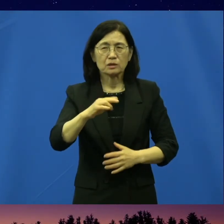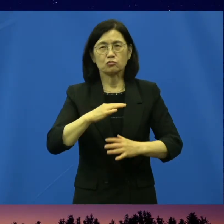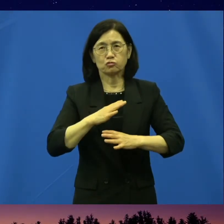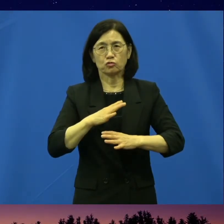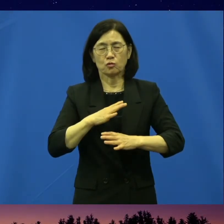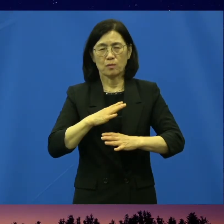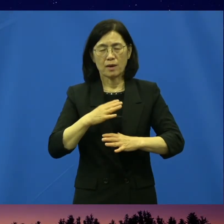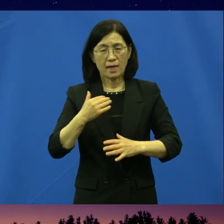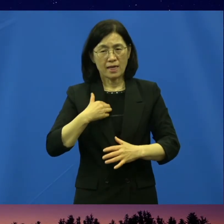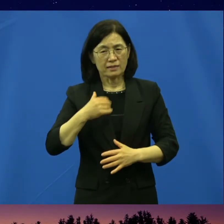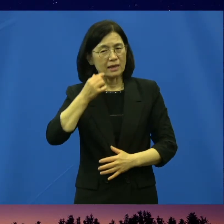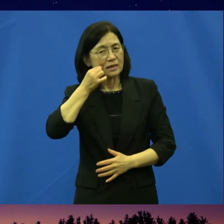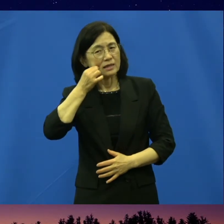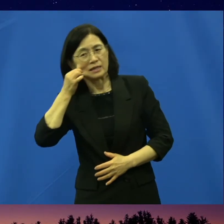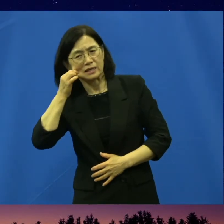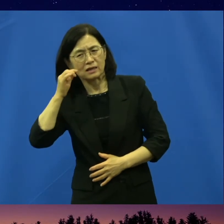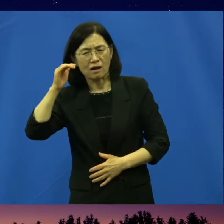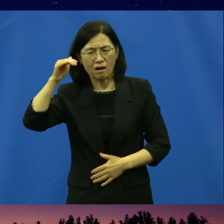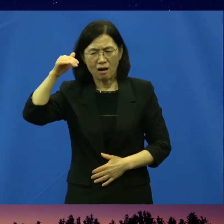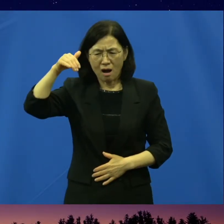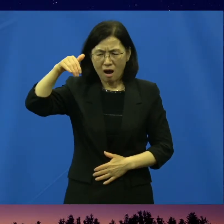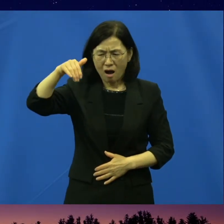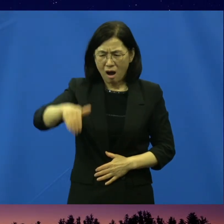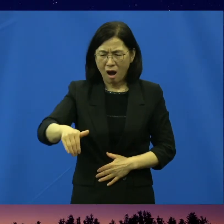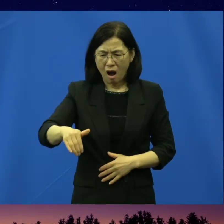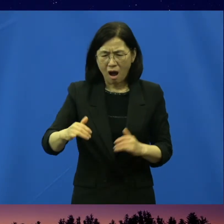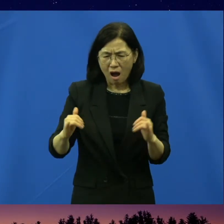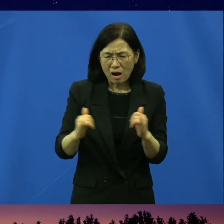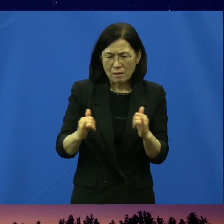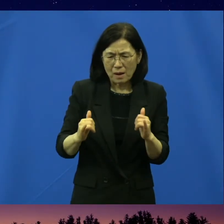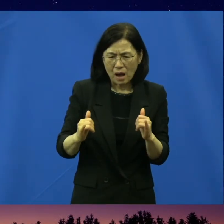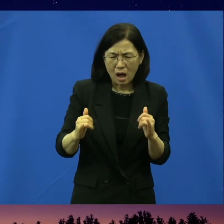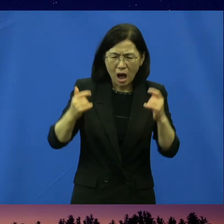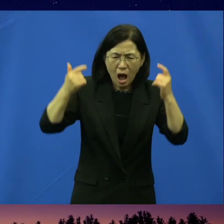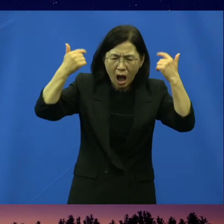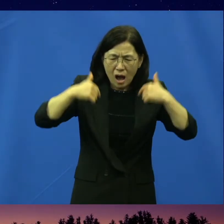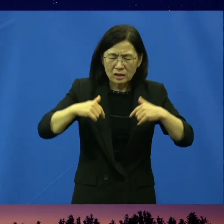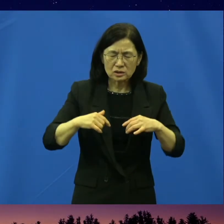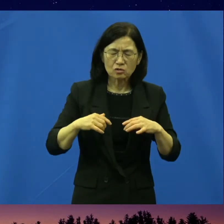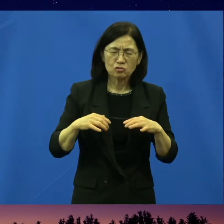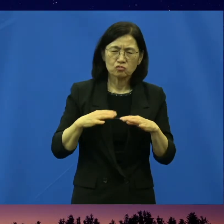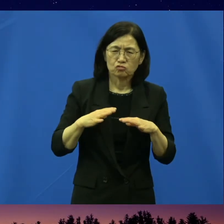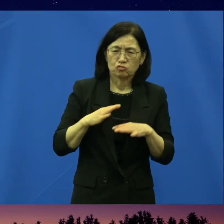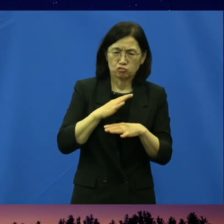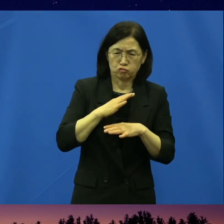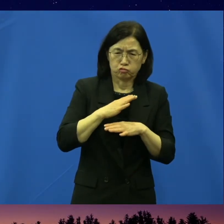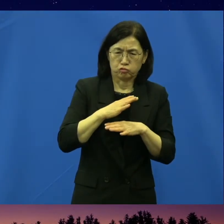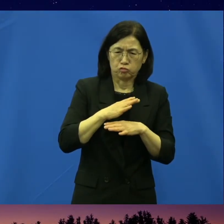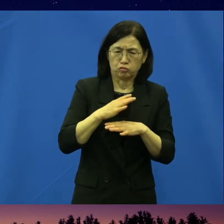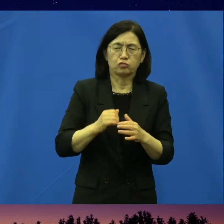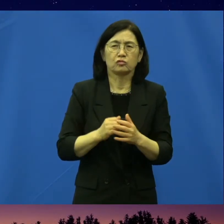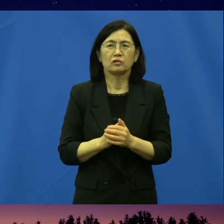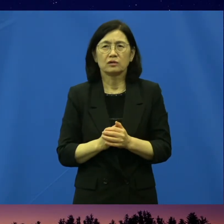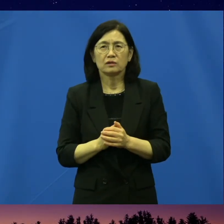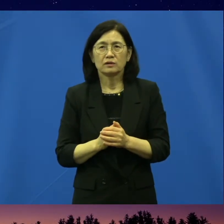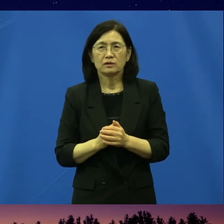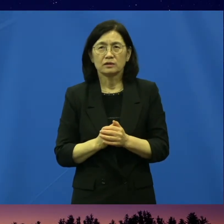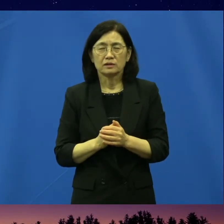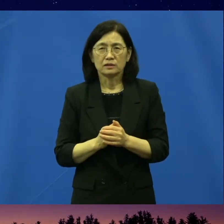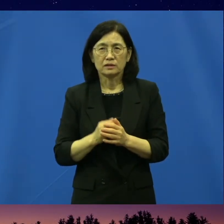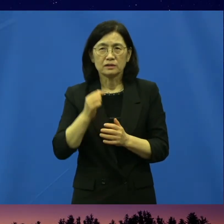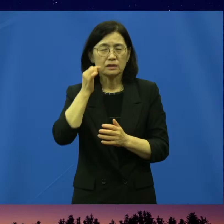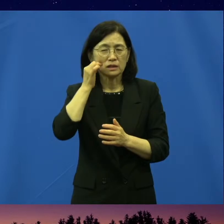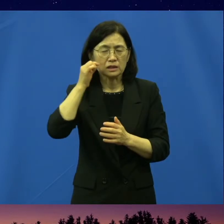인기가 언제 끝이 날지도 모르는. 그죠? 막 올라가는데 언제가 떨어질지도 모른다는 두려움이